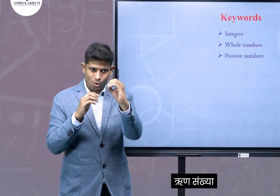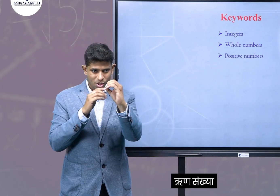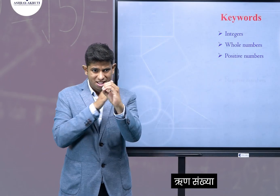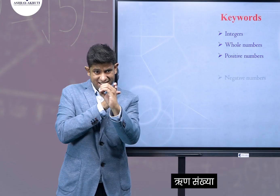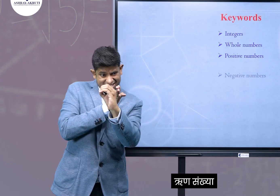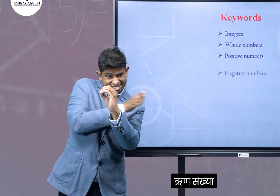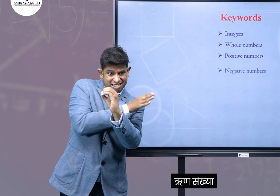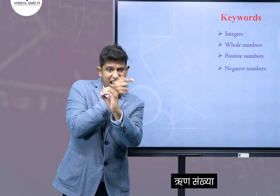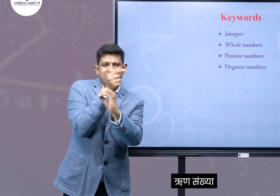ऋण संख्या,